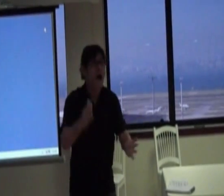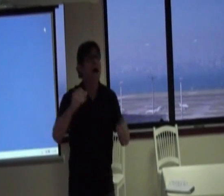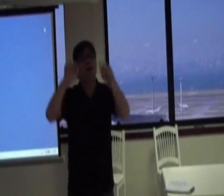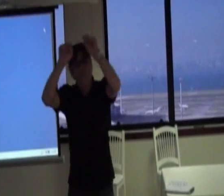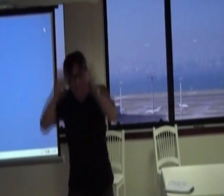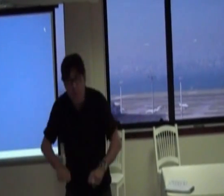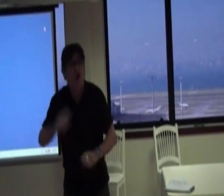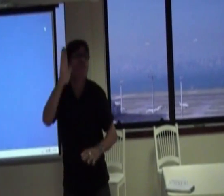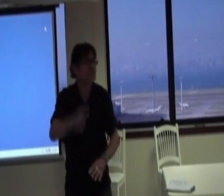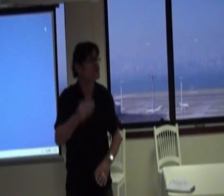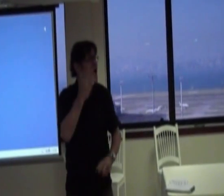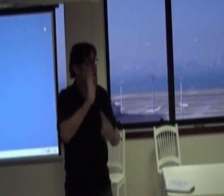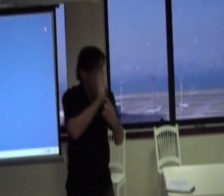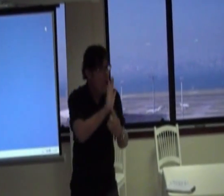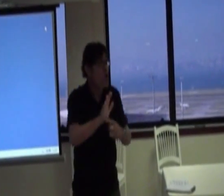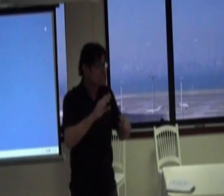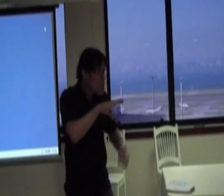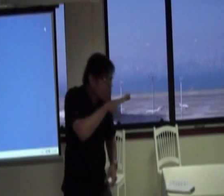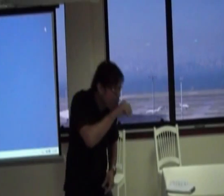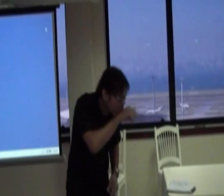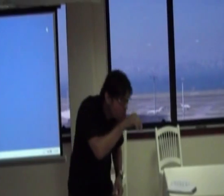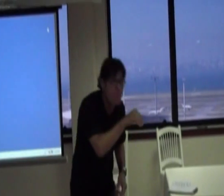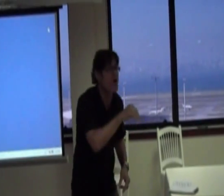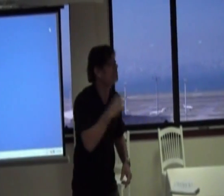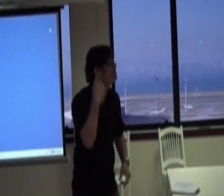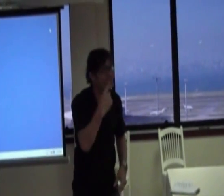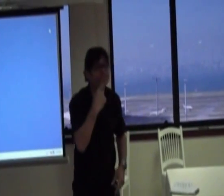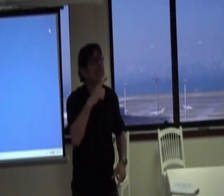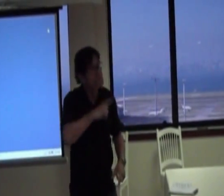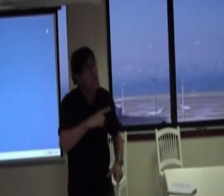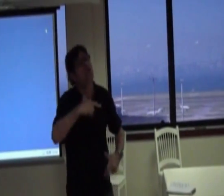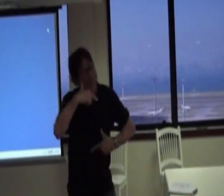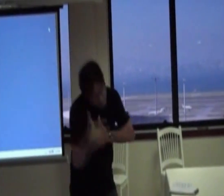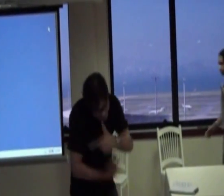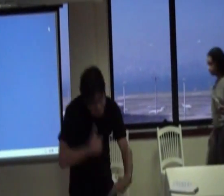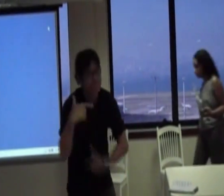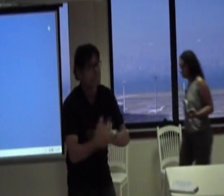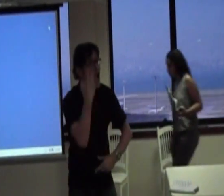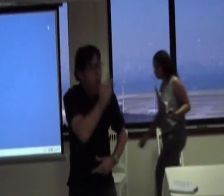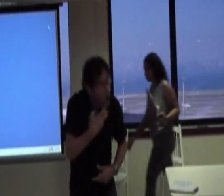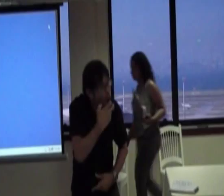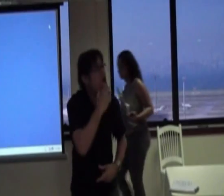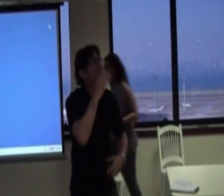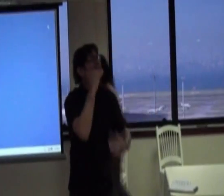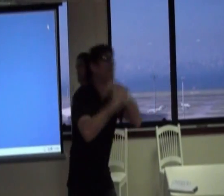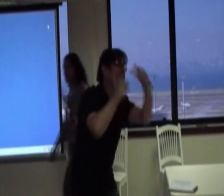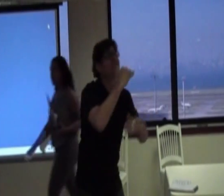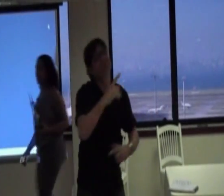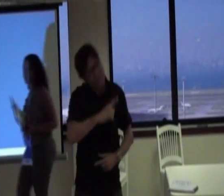criança se a família trata apenas com a questão oral, apenas com a língua oral para aquela criança que não trabalha esse desenvolvimento dela? É importante